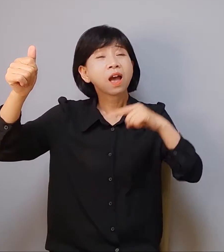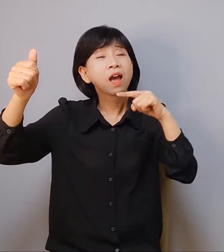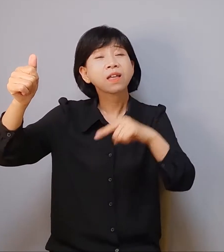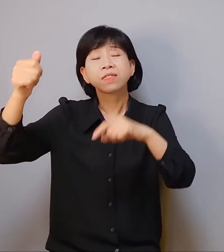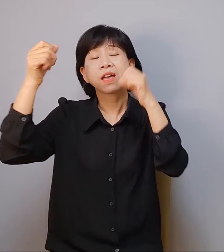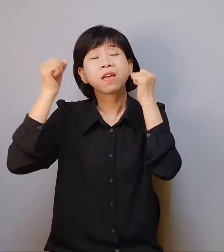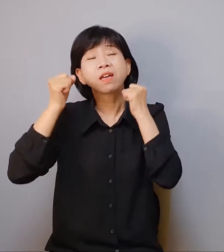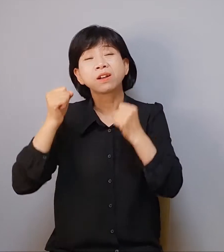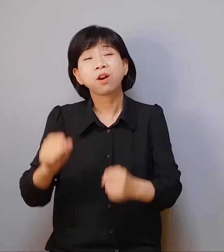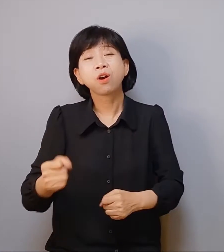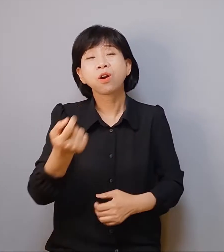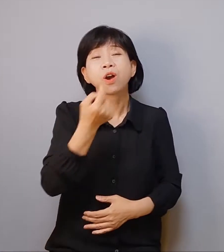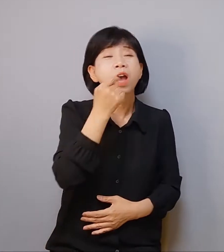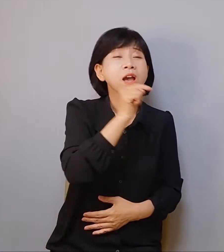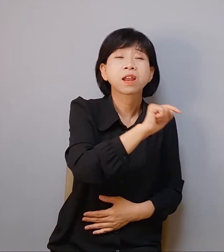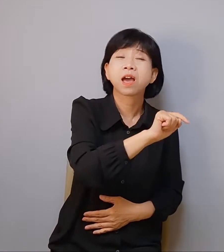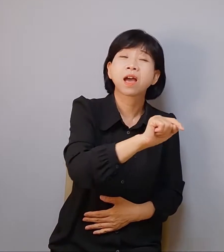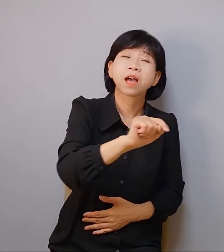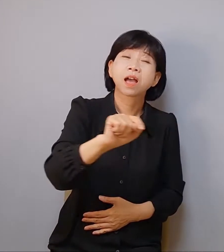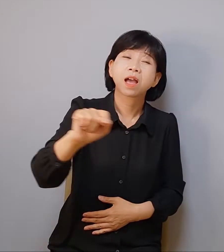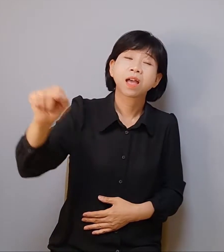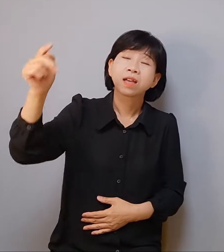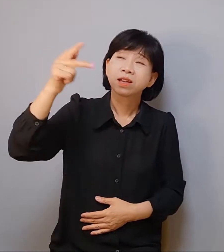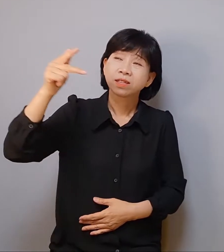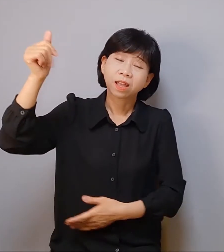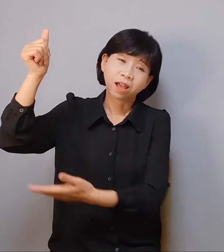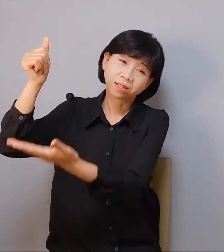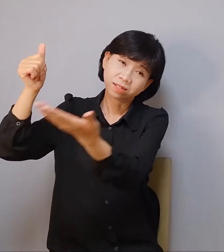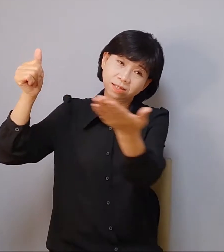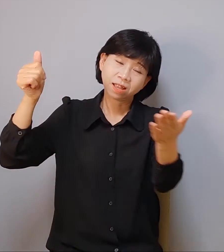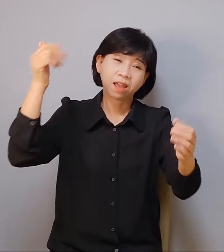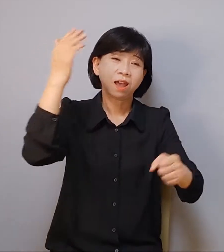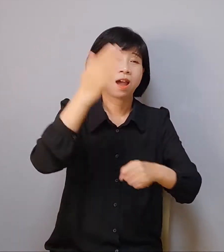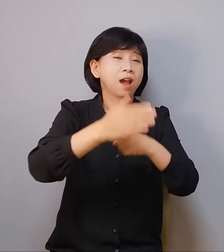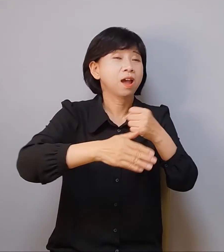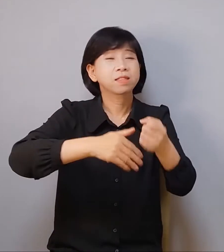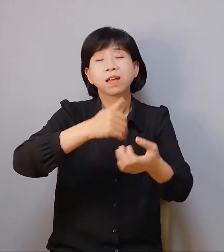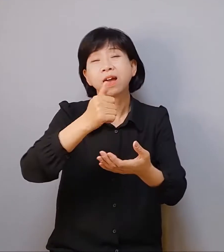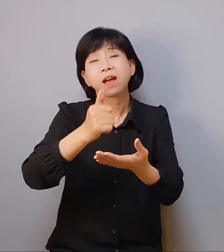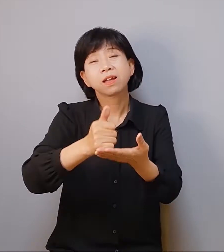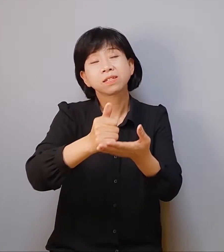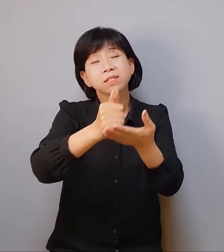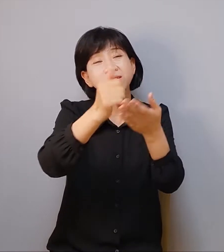나의 안에 거하라. 나는 내